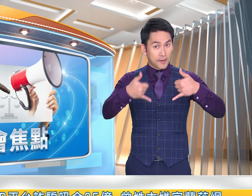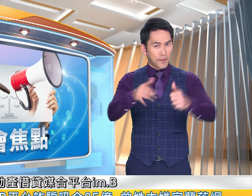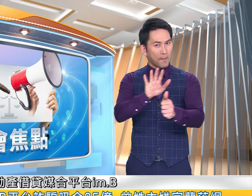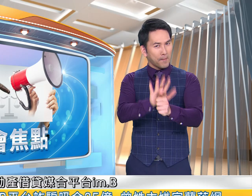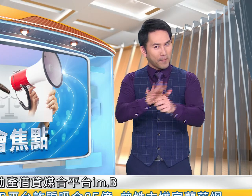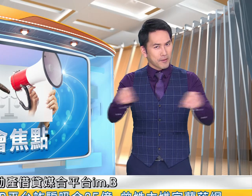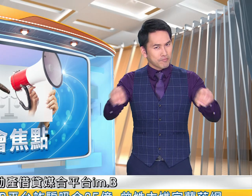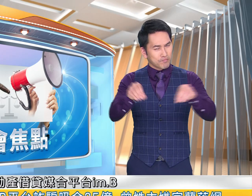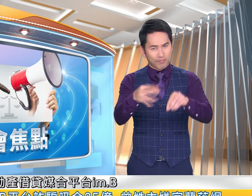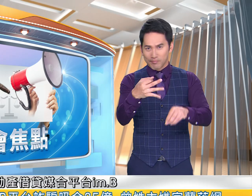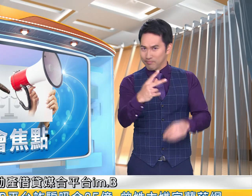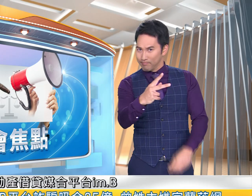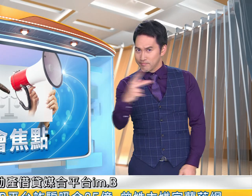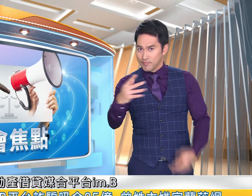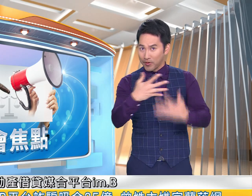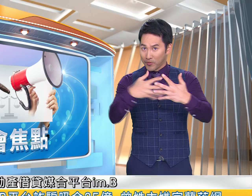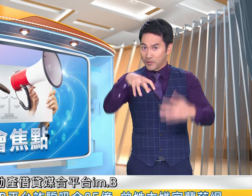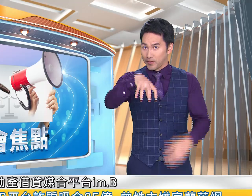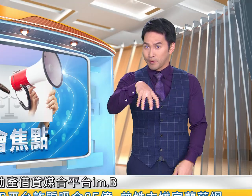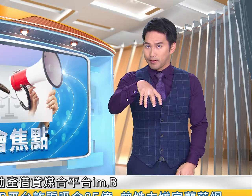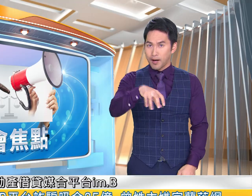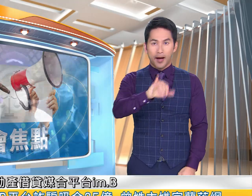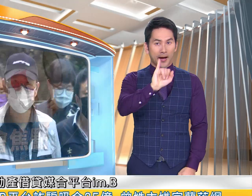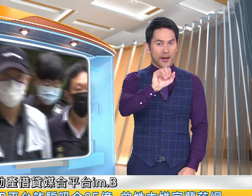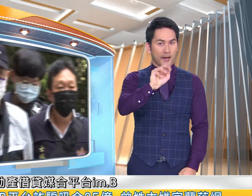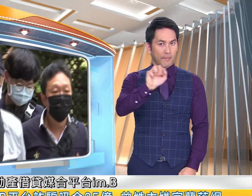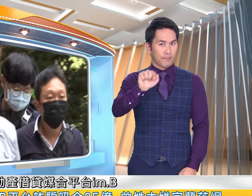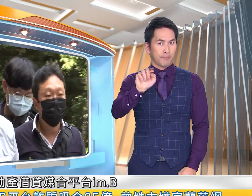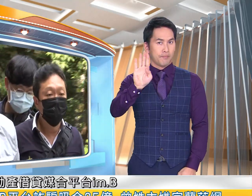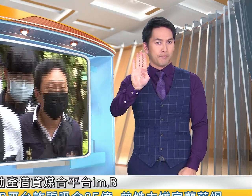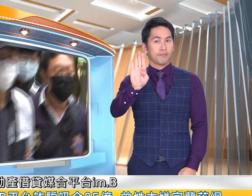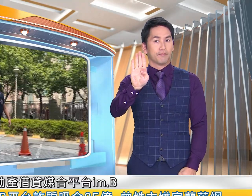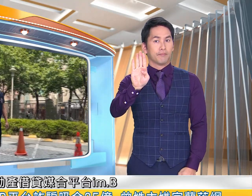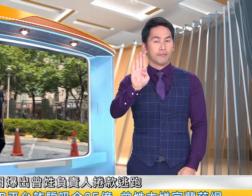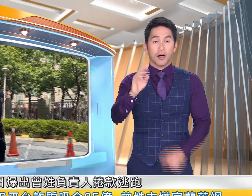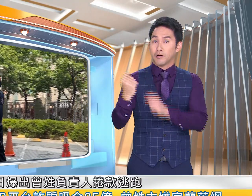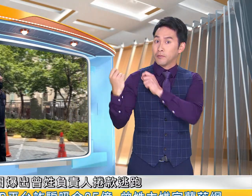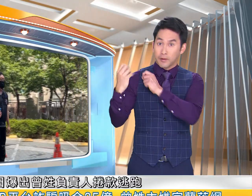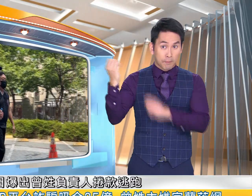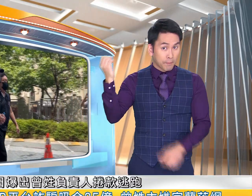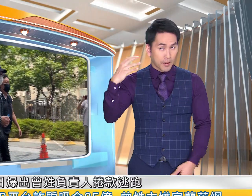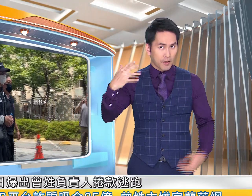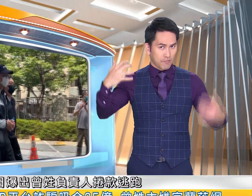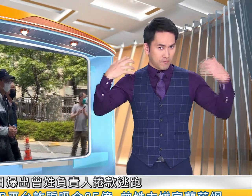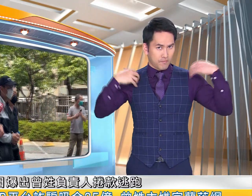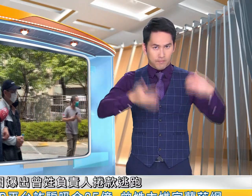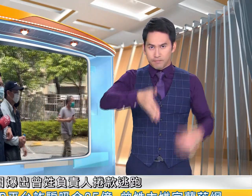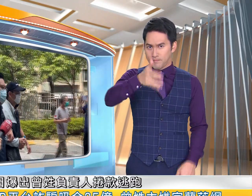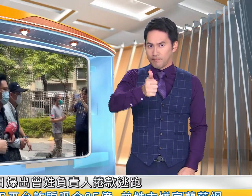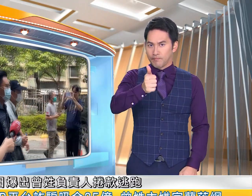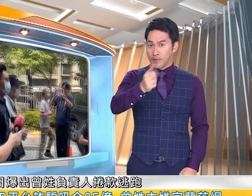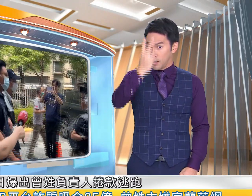不动产借贷媒合平台 IMB 近日爆出曾姓负责人卷款逃